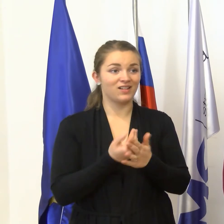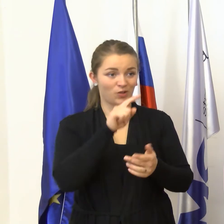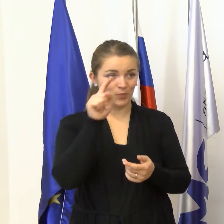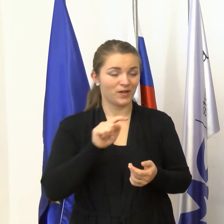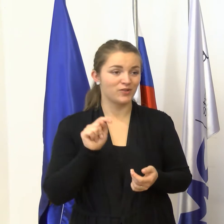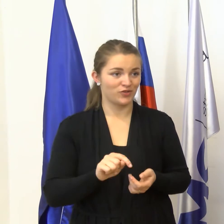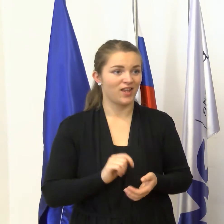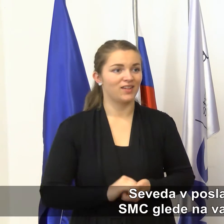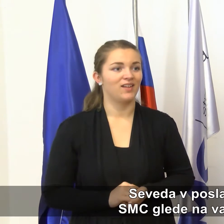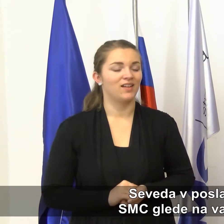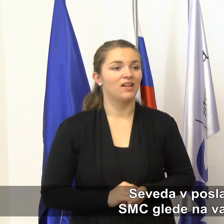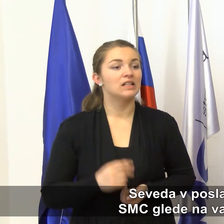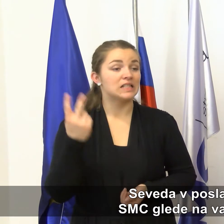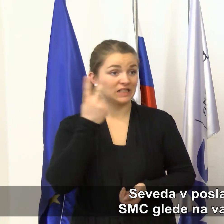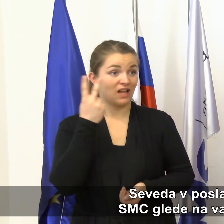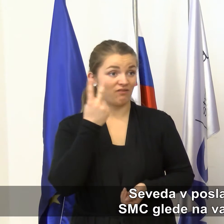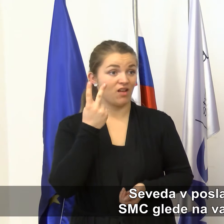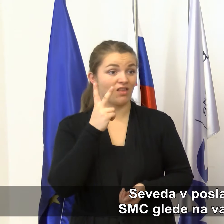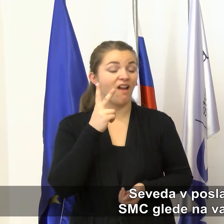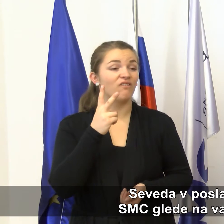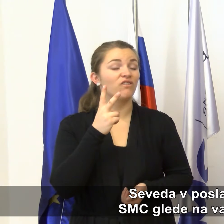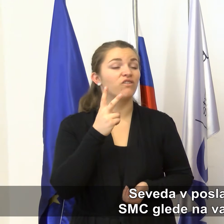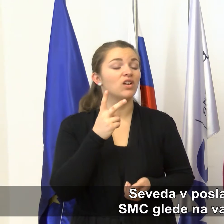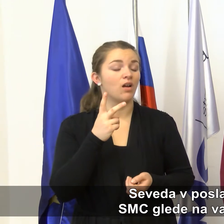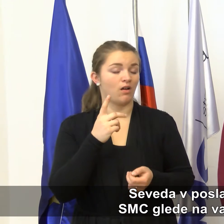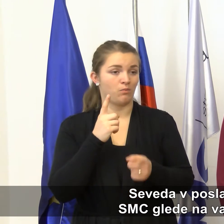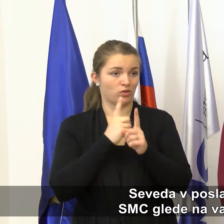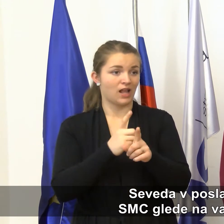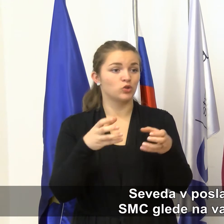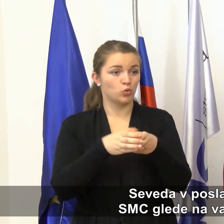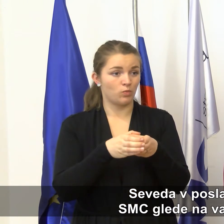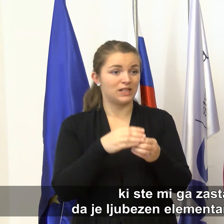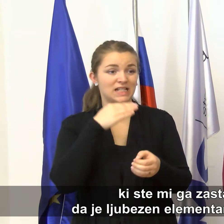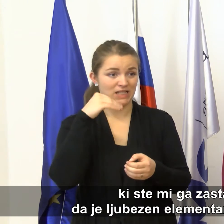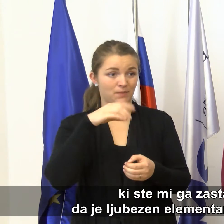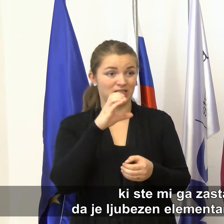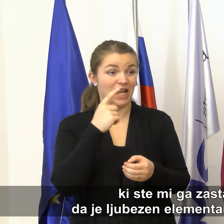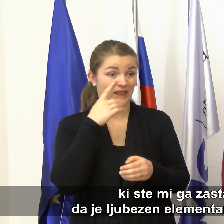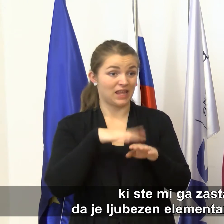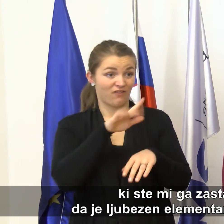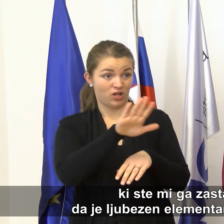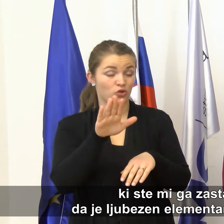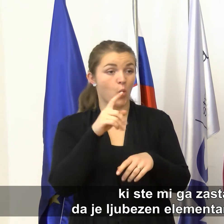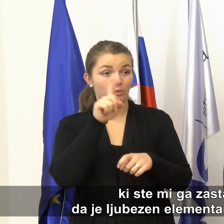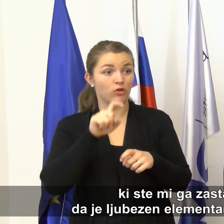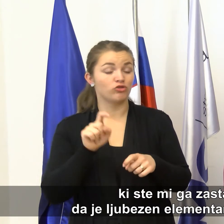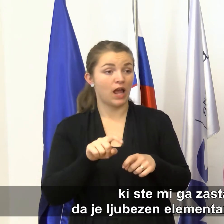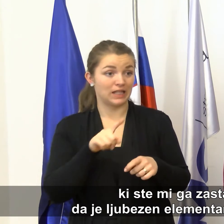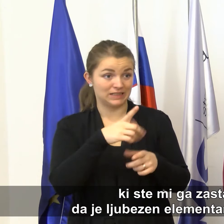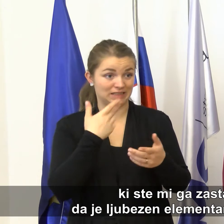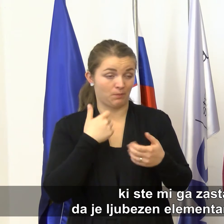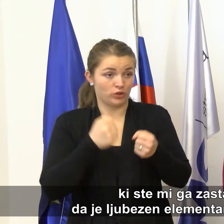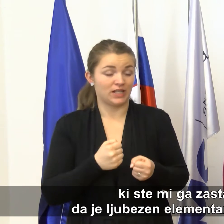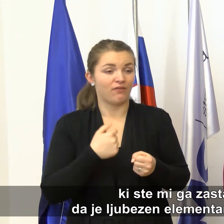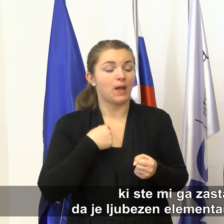vprašanje. Seveda v poslanski skupini SMC, glede na vaše vprašanje, ki ste mi ga zastavili, mislimo, da je